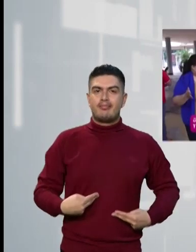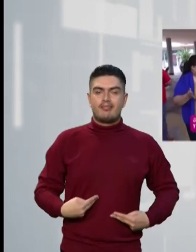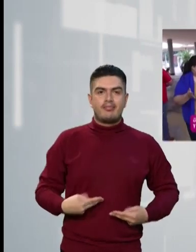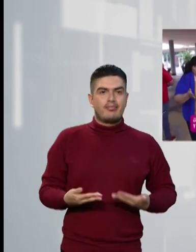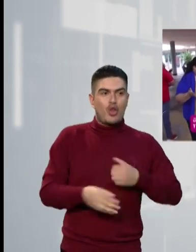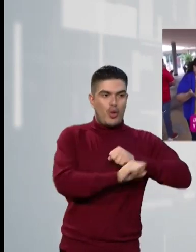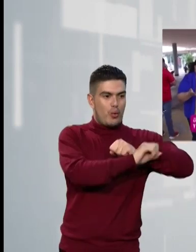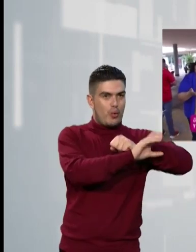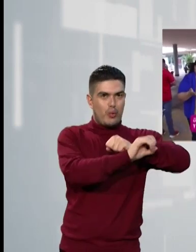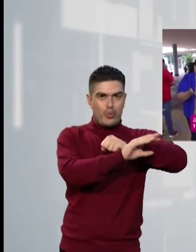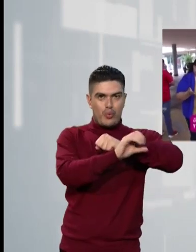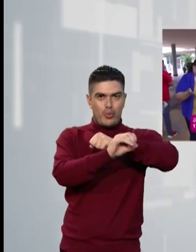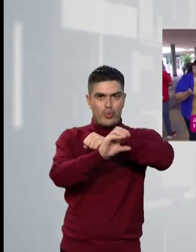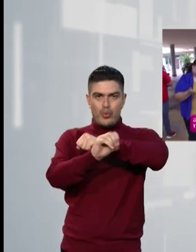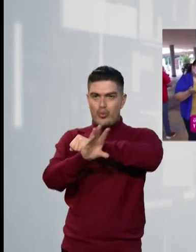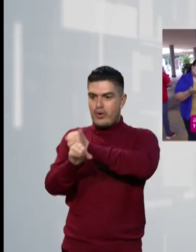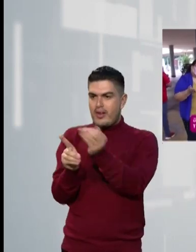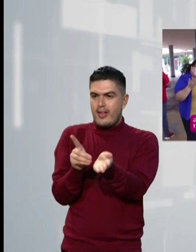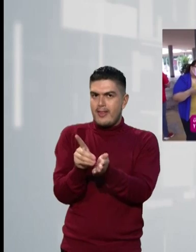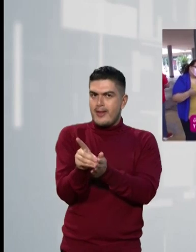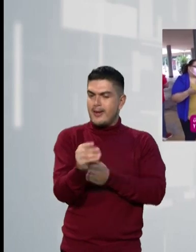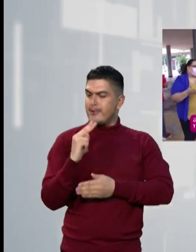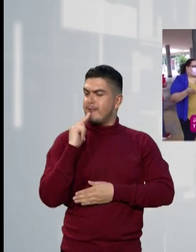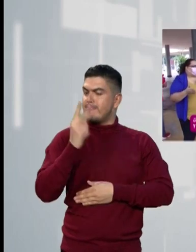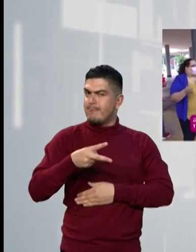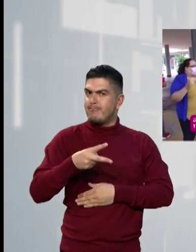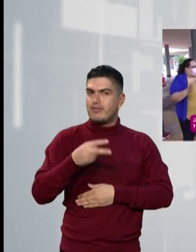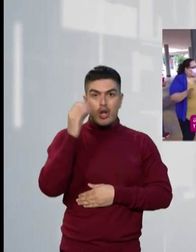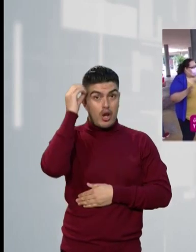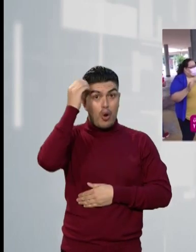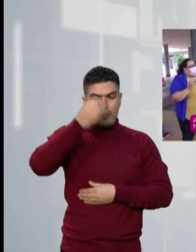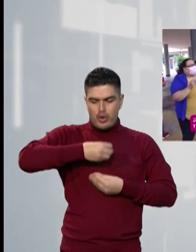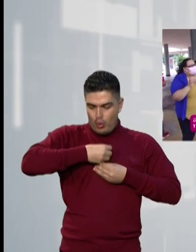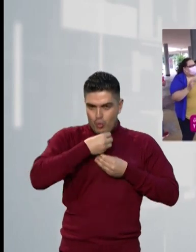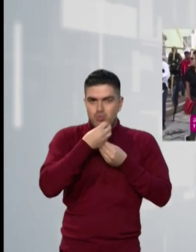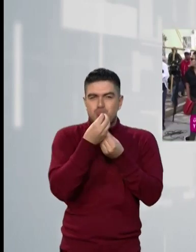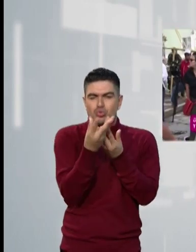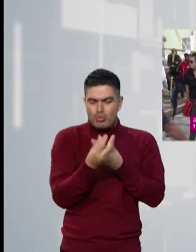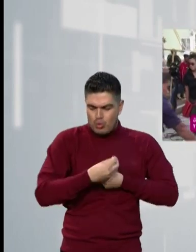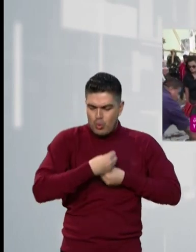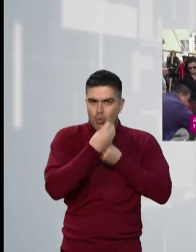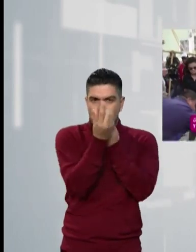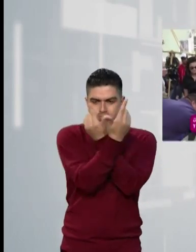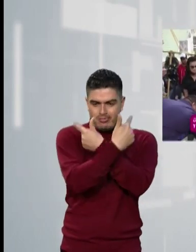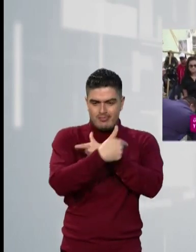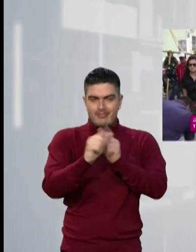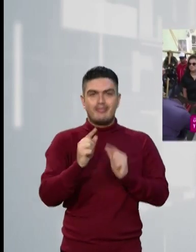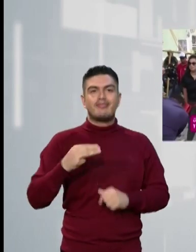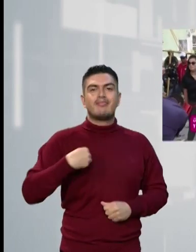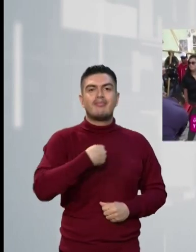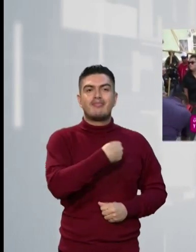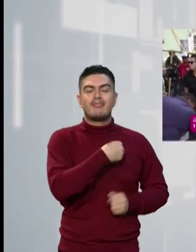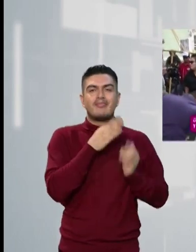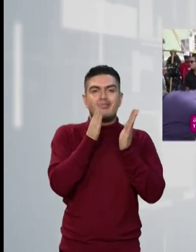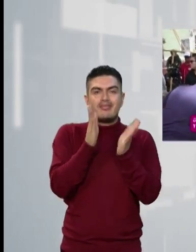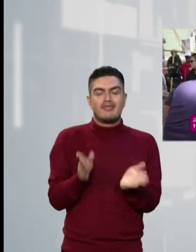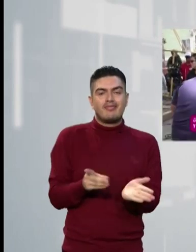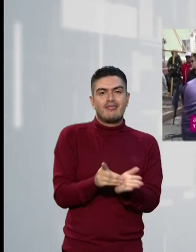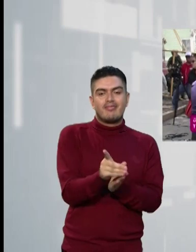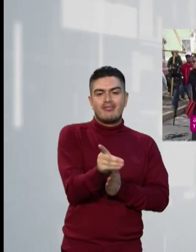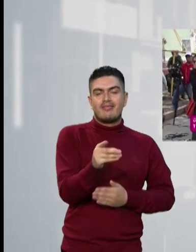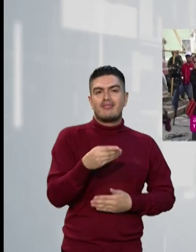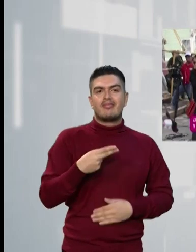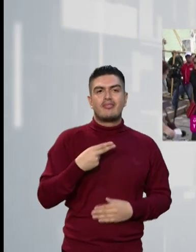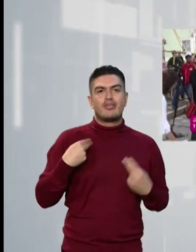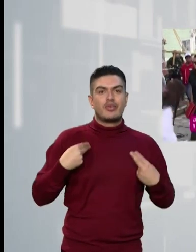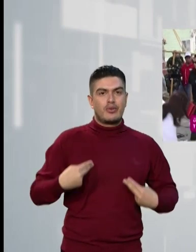una campaña destacando el derecho a la verdad y a la libre expresión su titular Natalie Roque destacó que Honduras es un